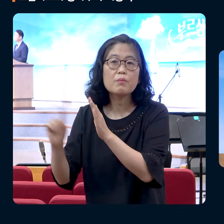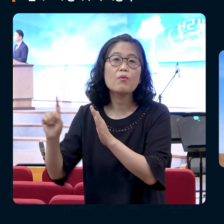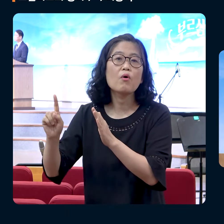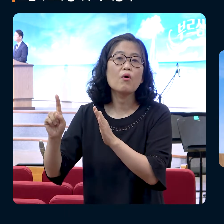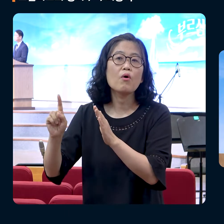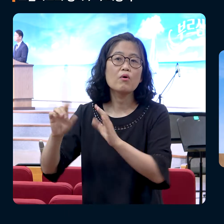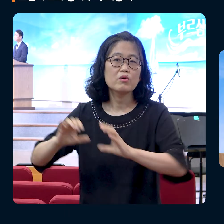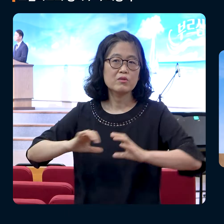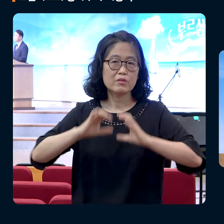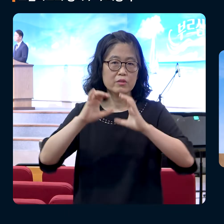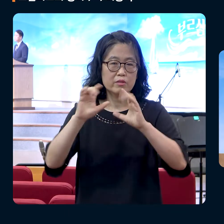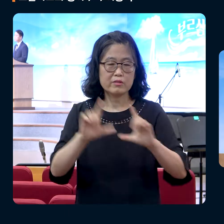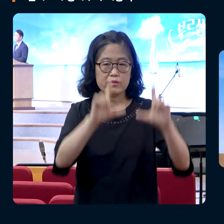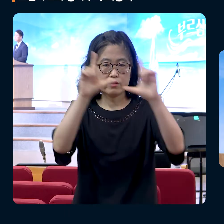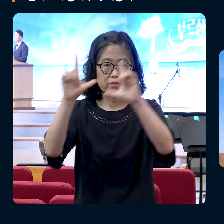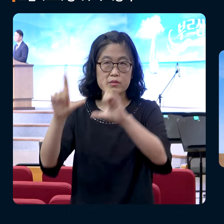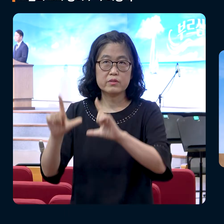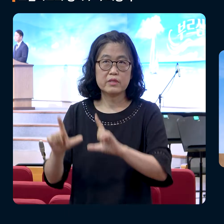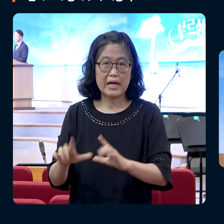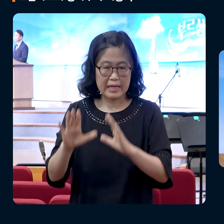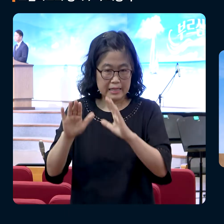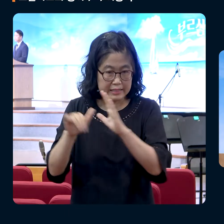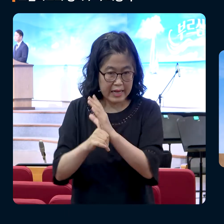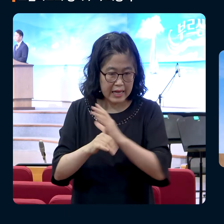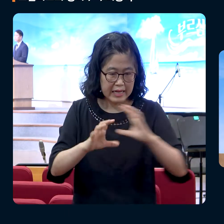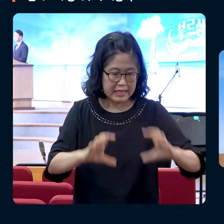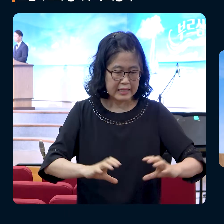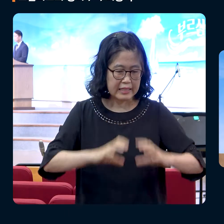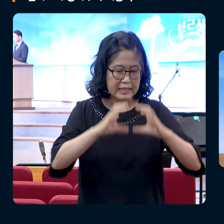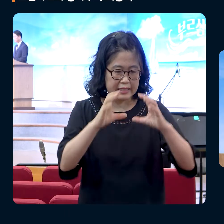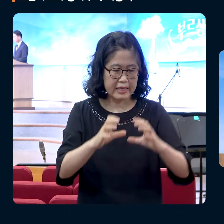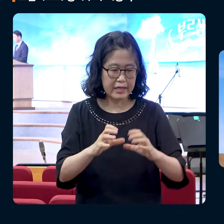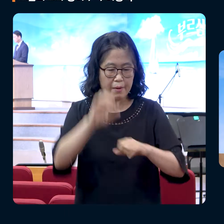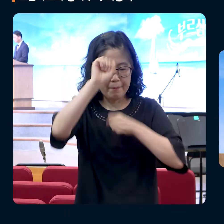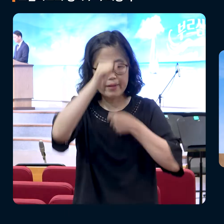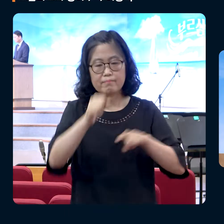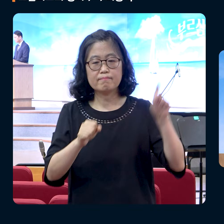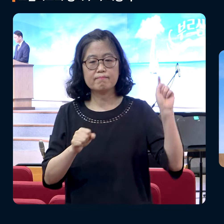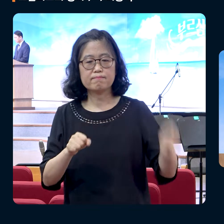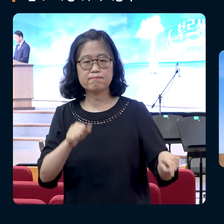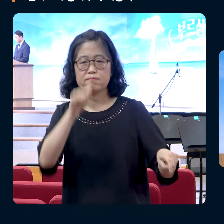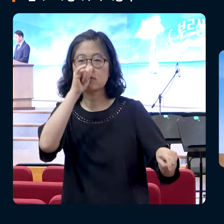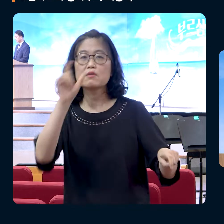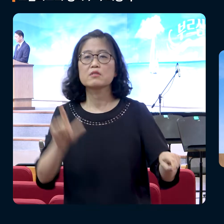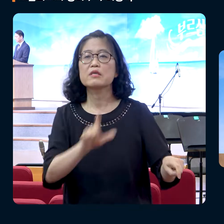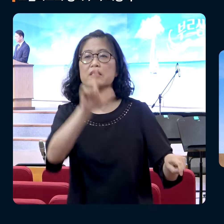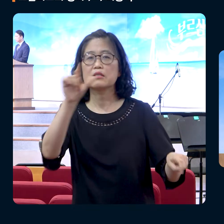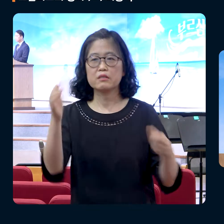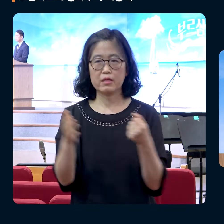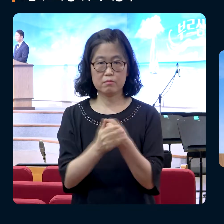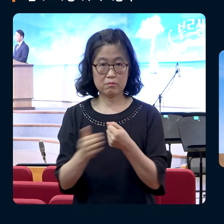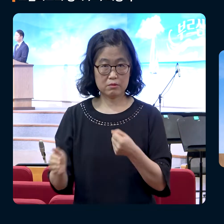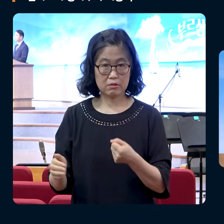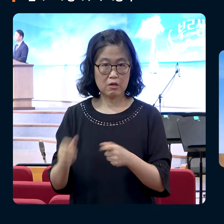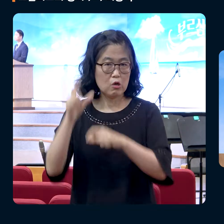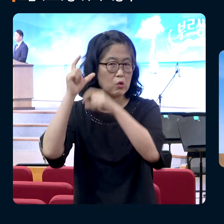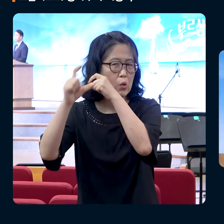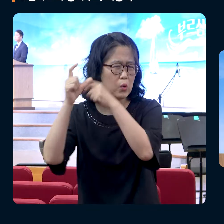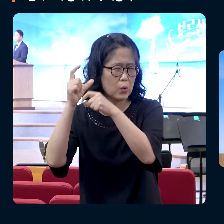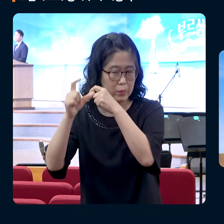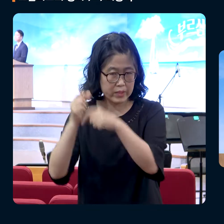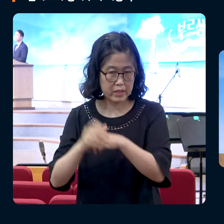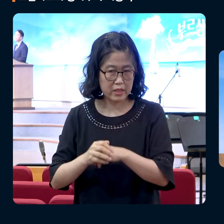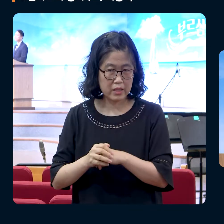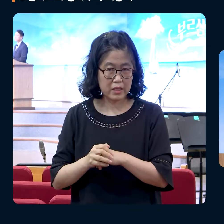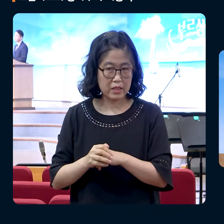그들이 살아가는 현장은 이 세상에 속한 그런 곳이었기 때문입니다. 그래서 이 고민에서